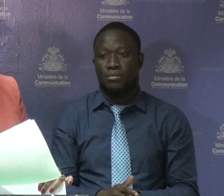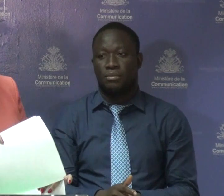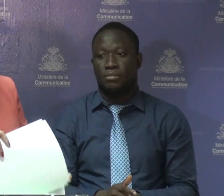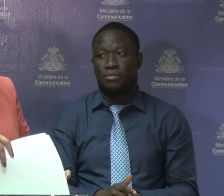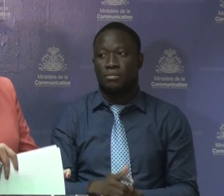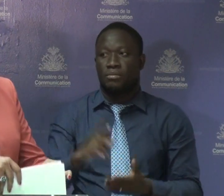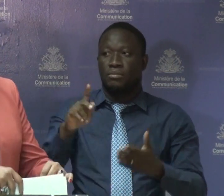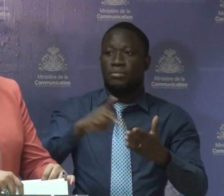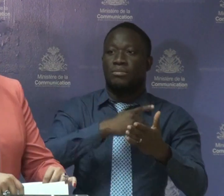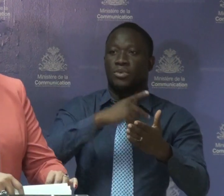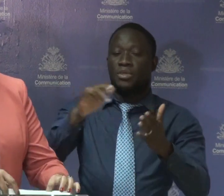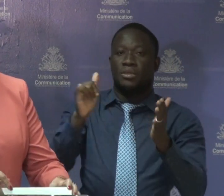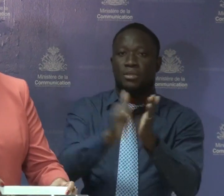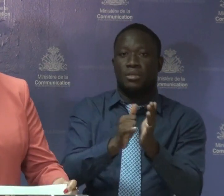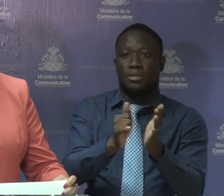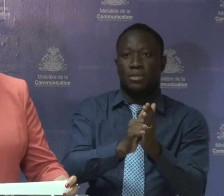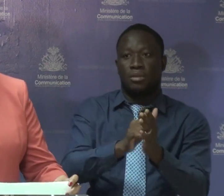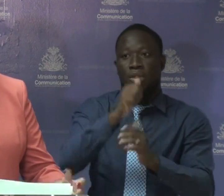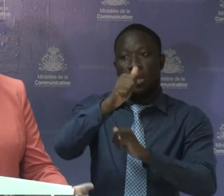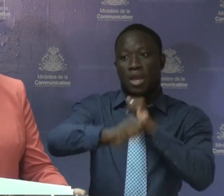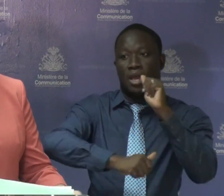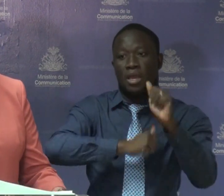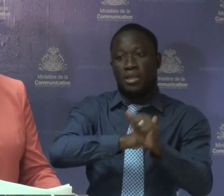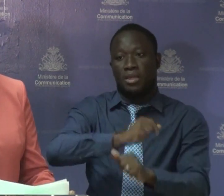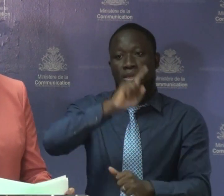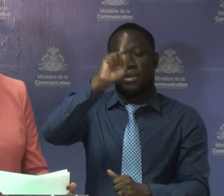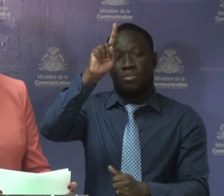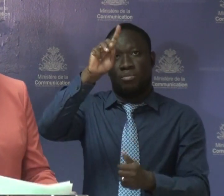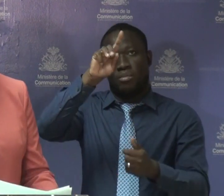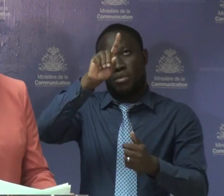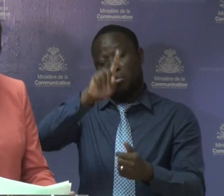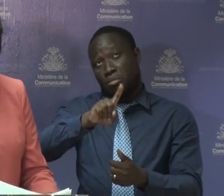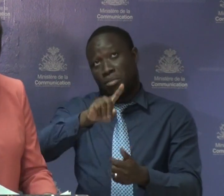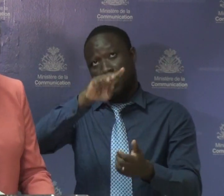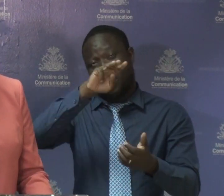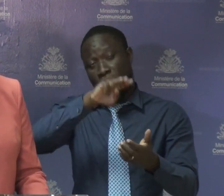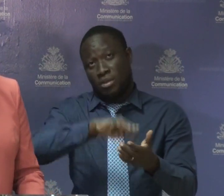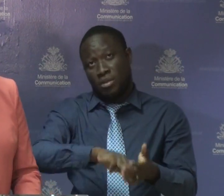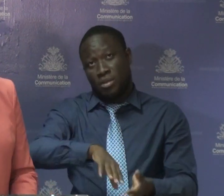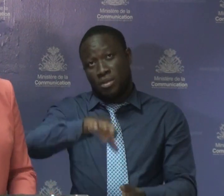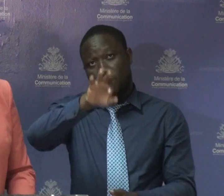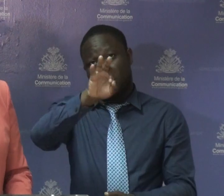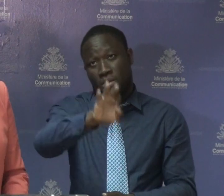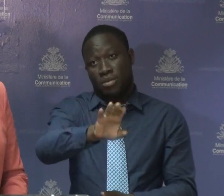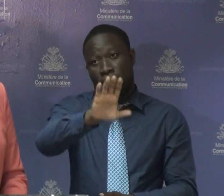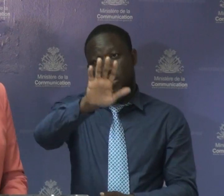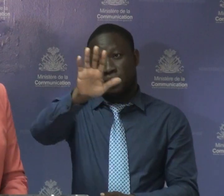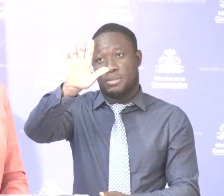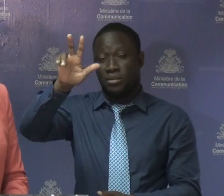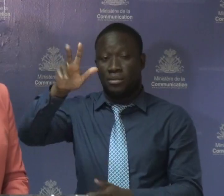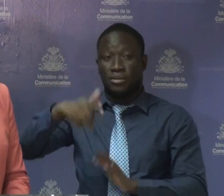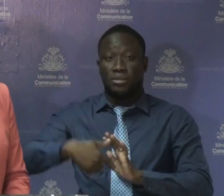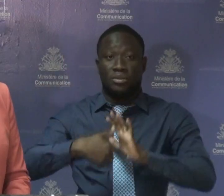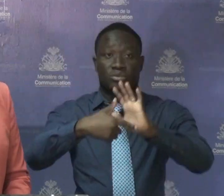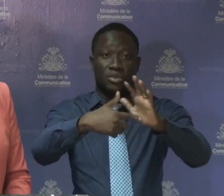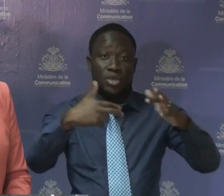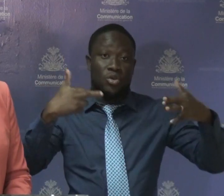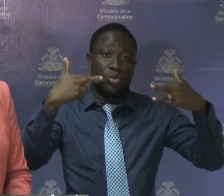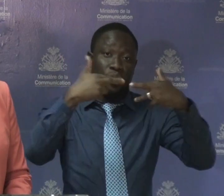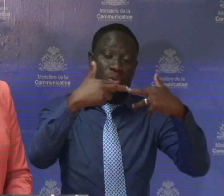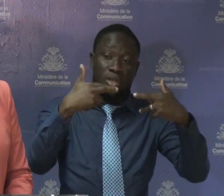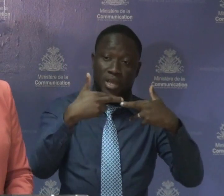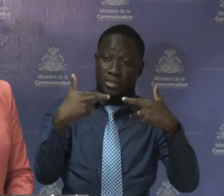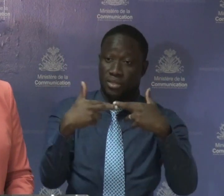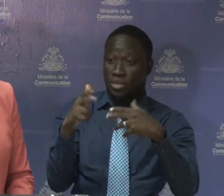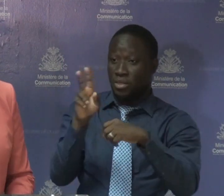Poésie ça qui datait de 1953. Soit 65 ans après, montrez-nous qui relation que